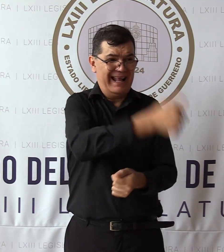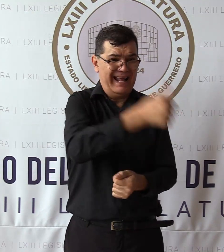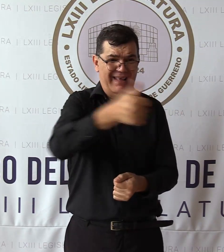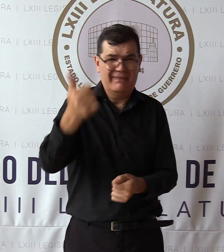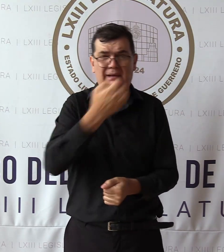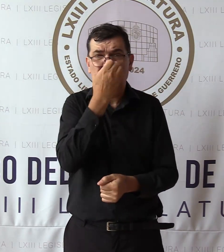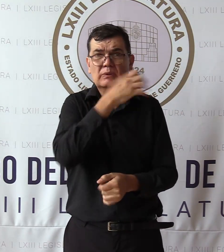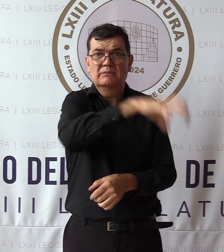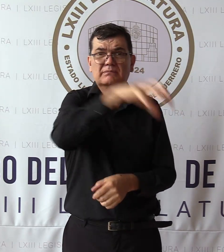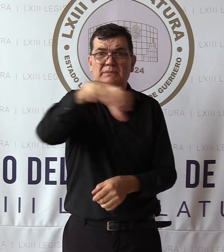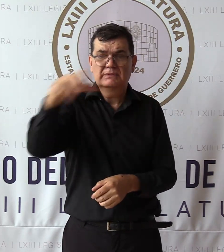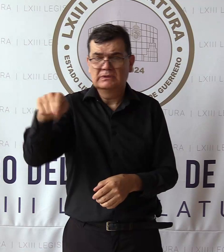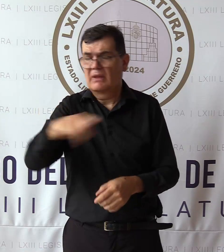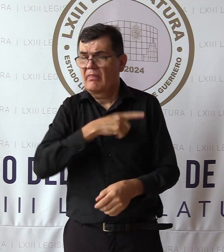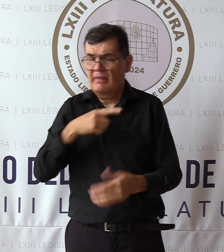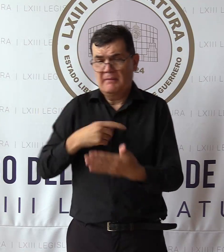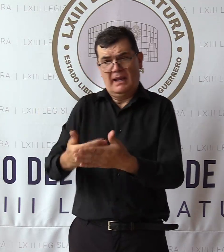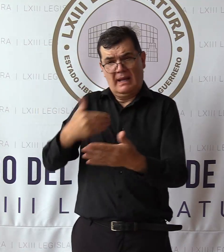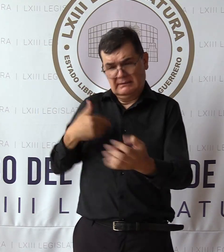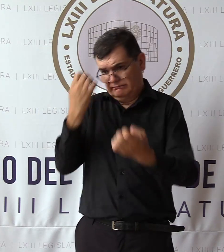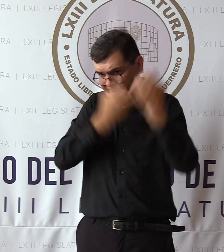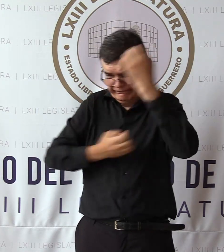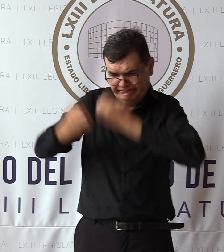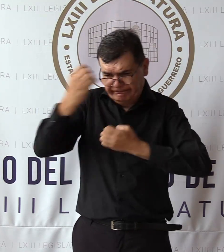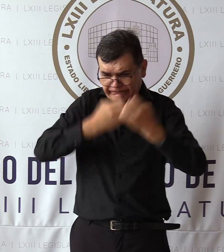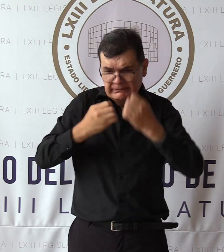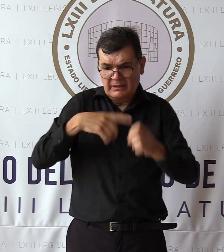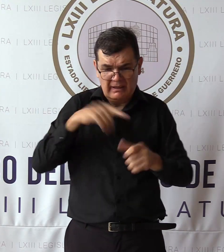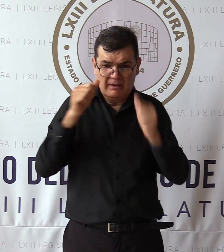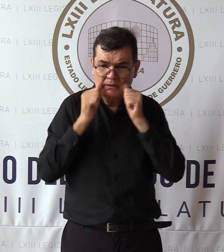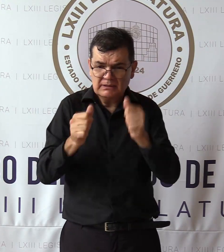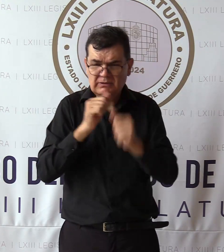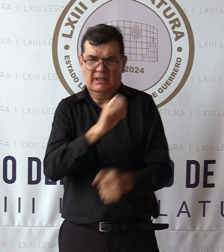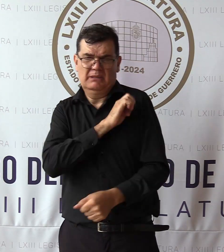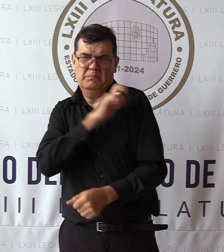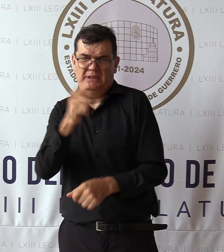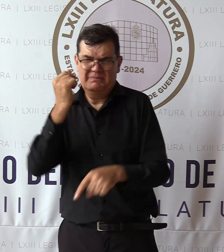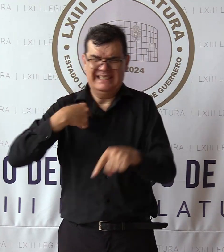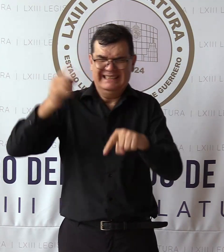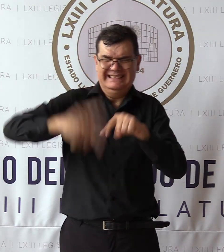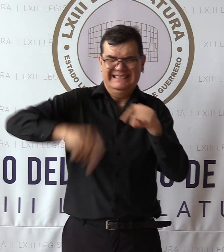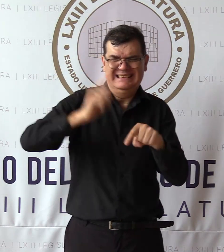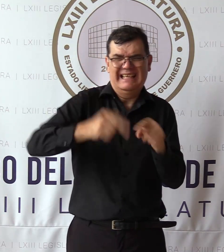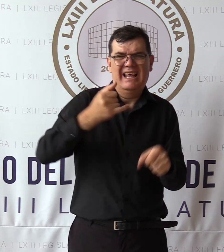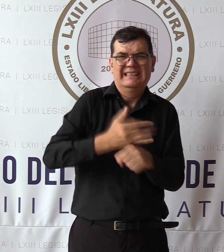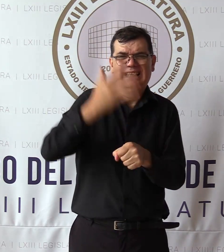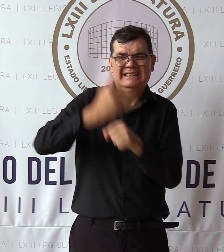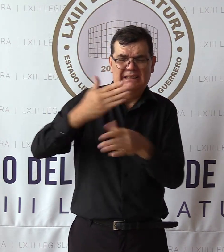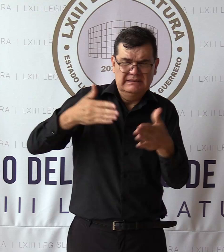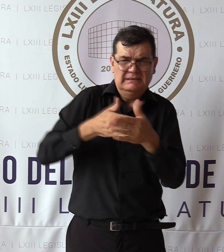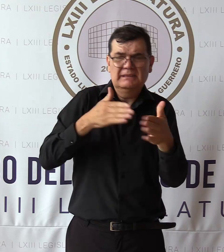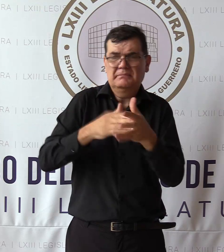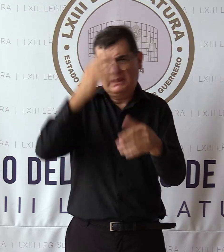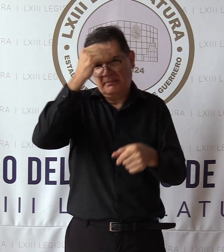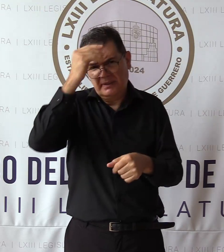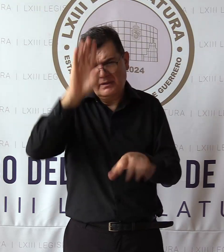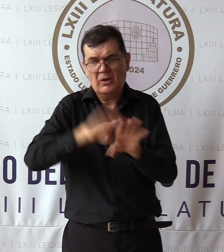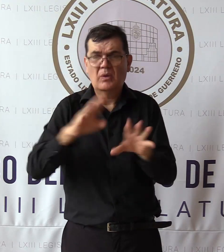de diagnóstico temprano y atención especializada para la eliminación de barreras para el aprendizaje y la participación con